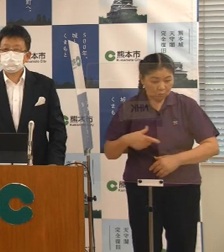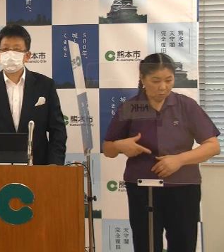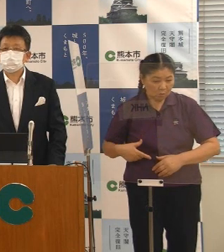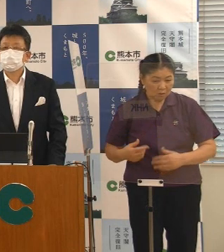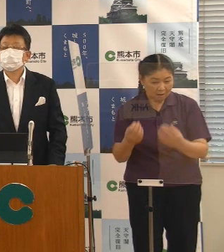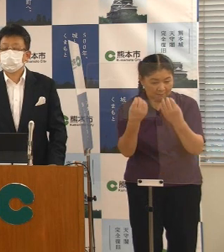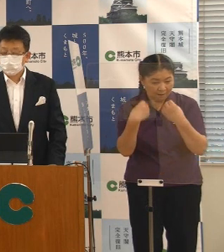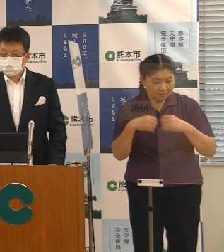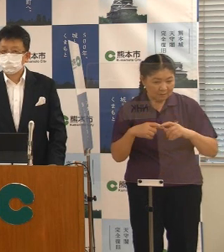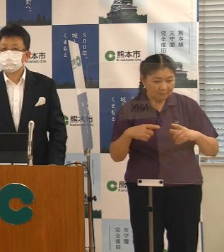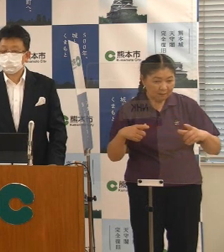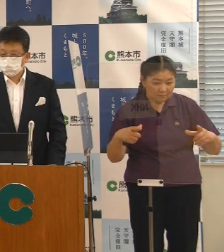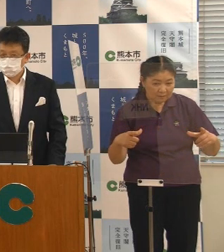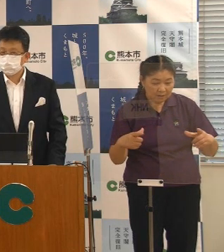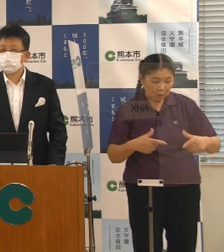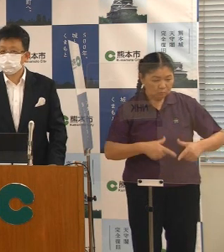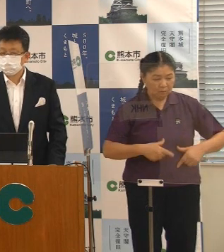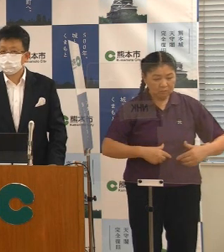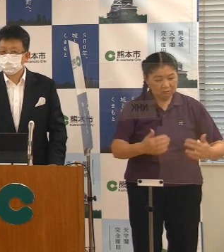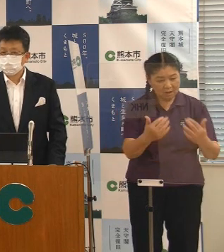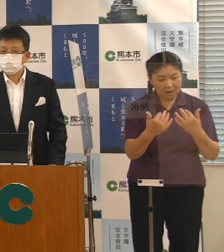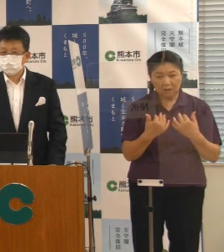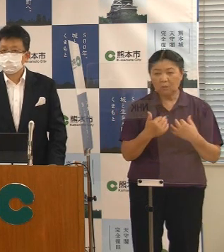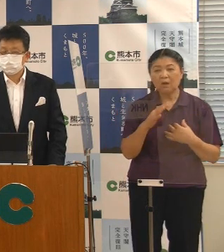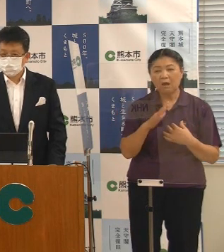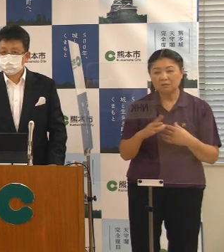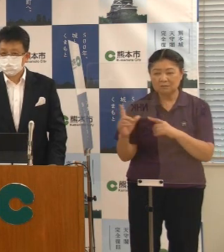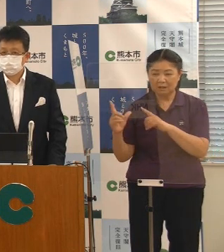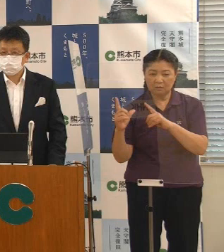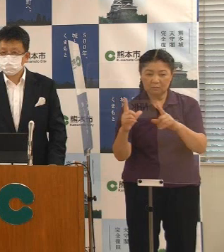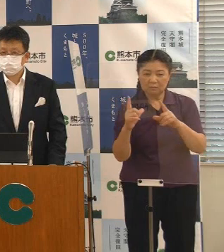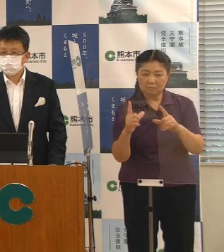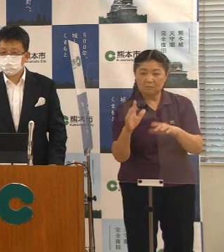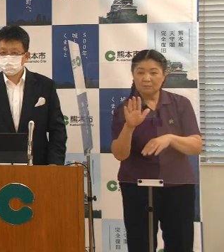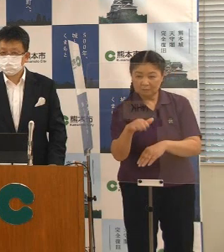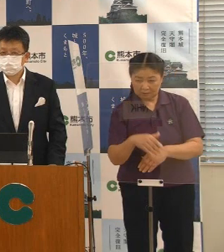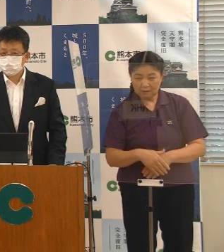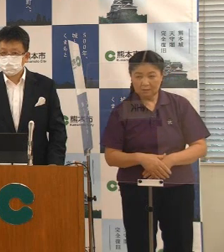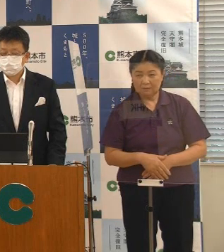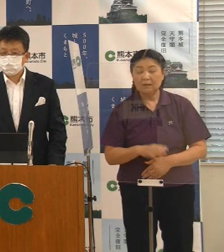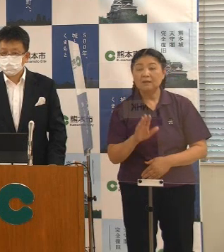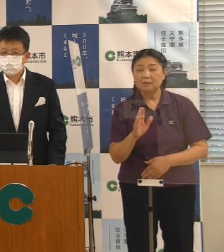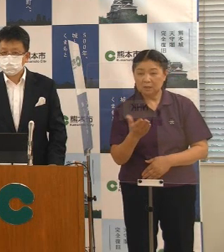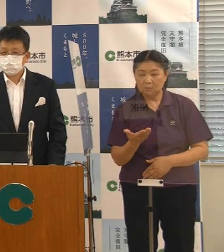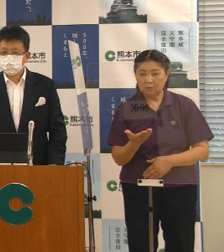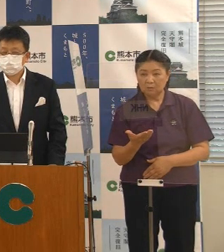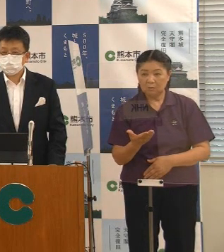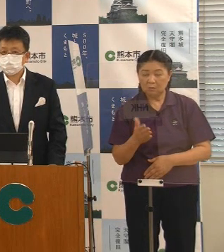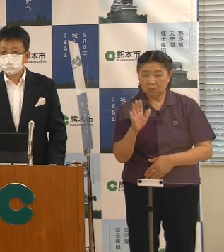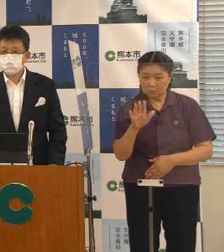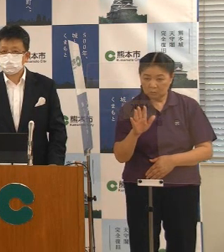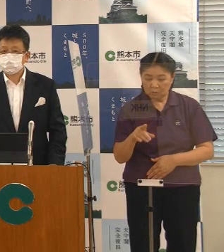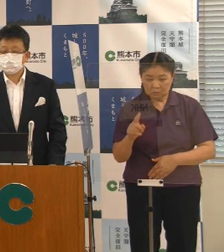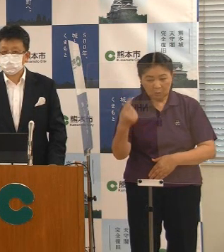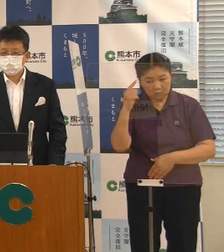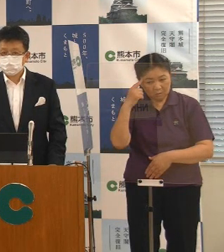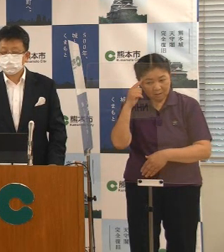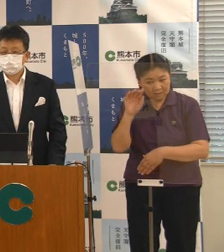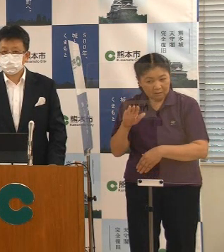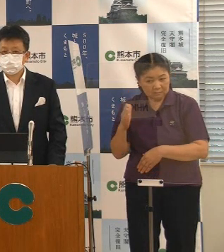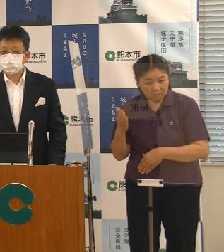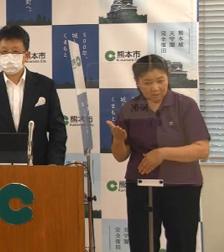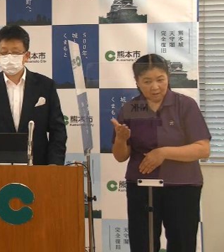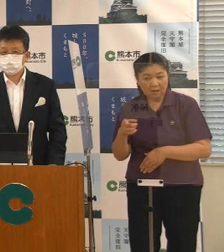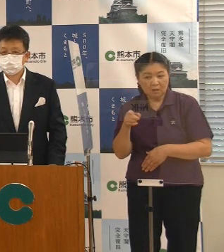大が、まあ、熊本にも及ぼすということをご発言されていらっしゃいましたが、今回の感染拡大もそう捉えていいのか、またも